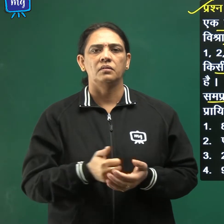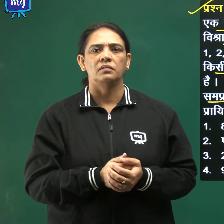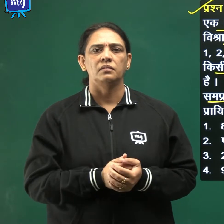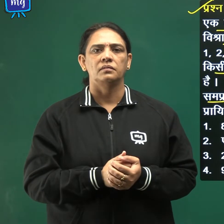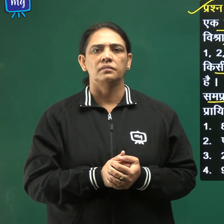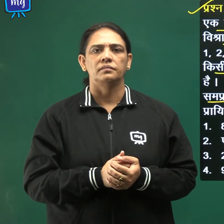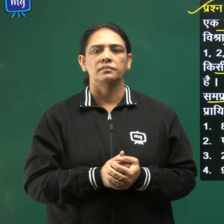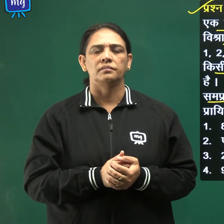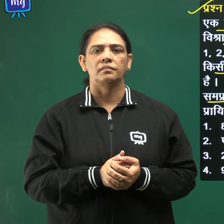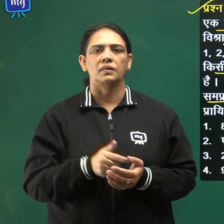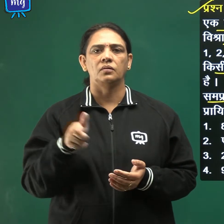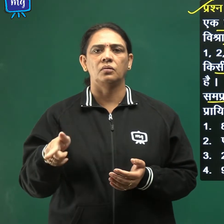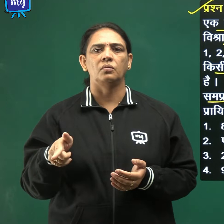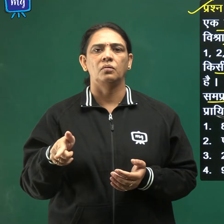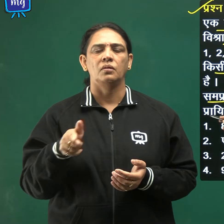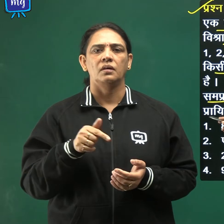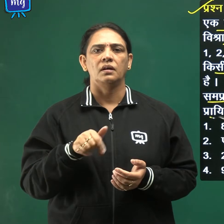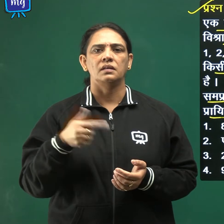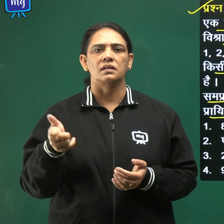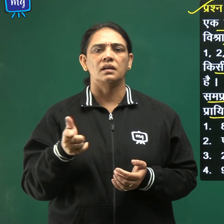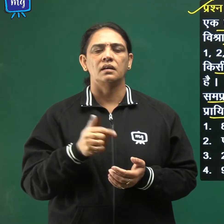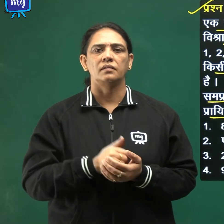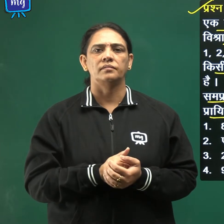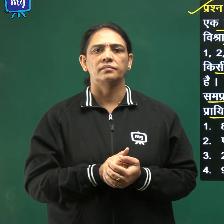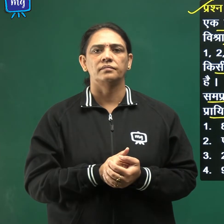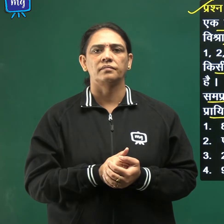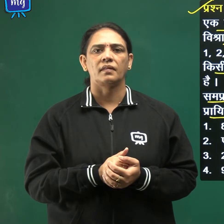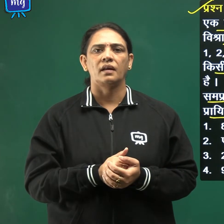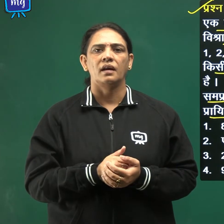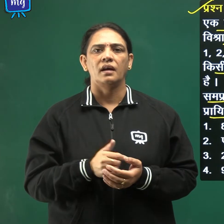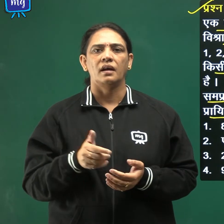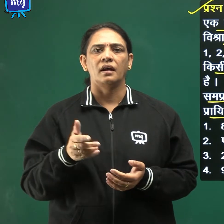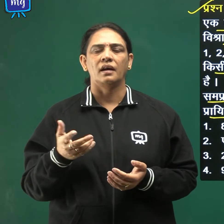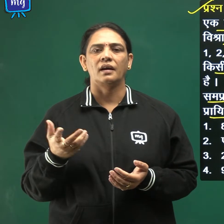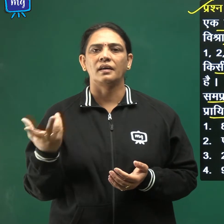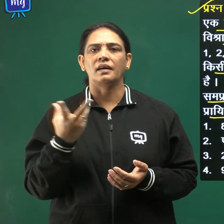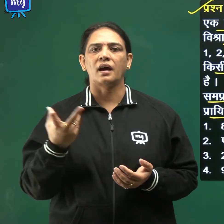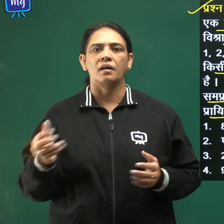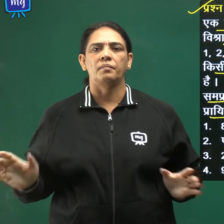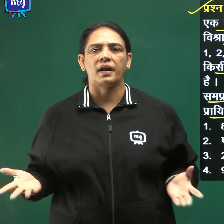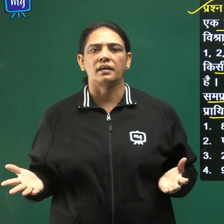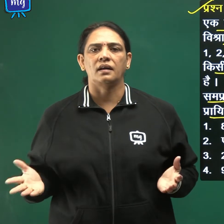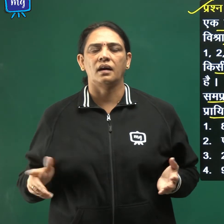है तो इसकी कि क्या पाकिस्तान है कि